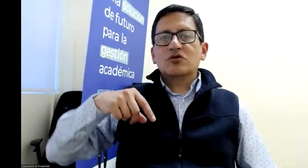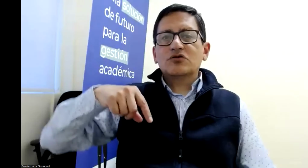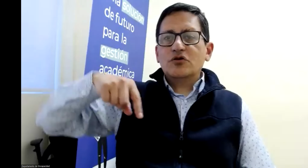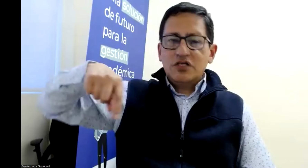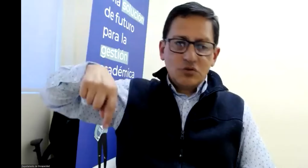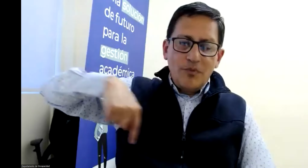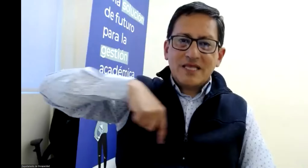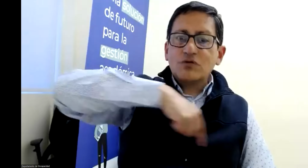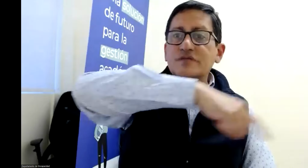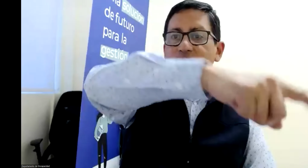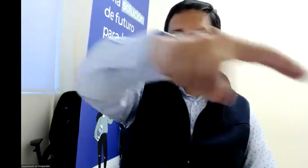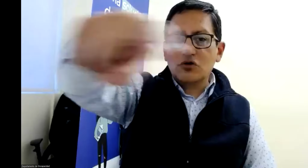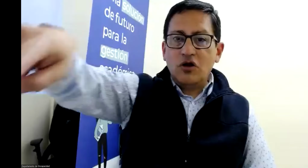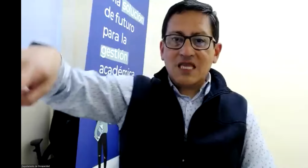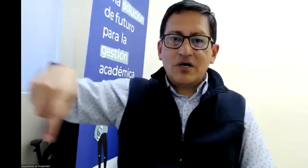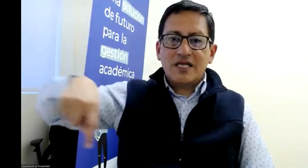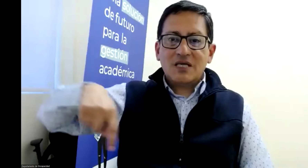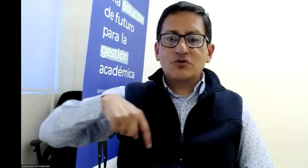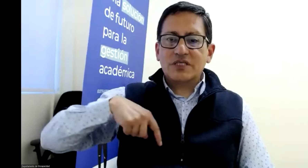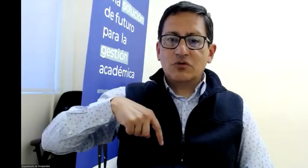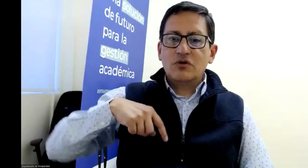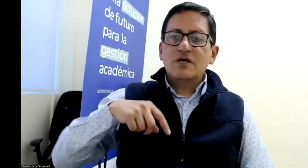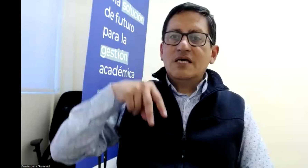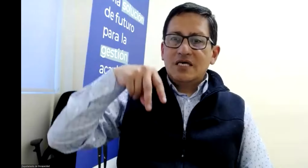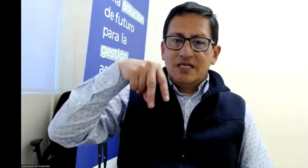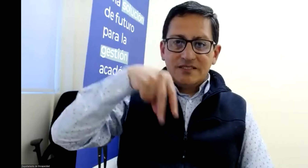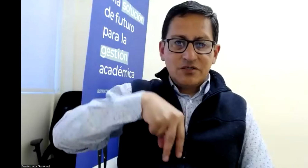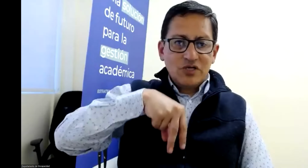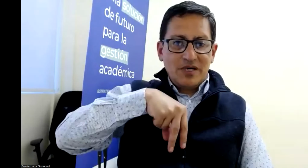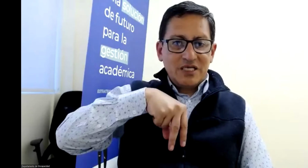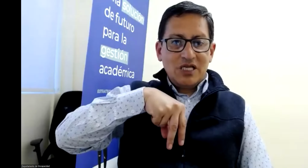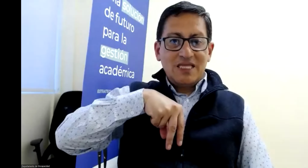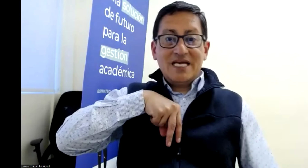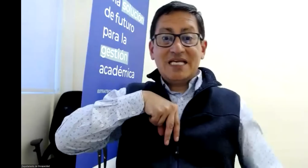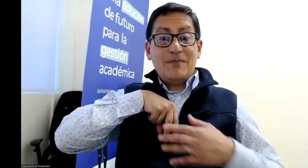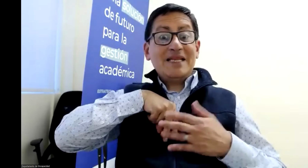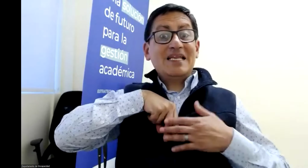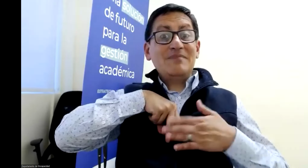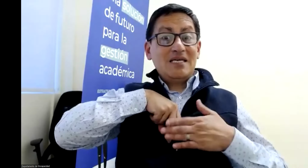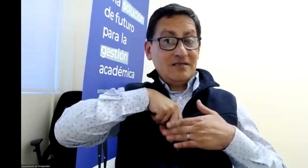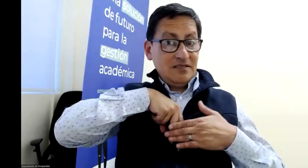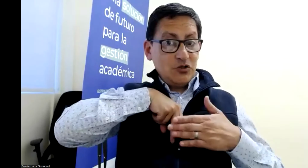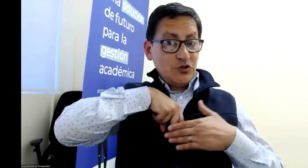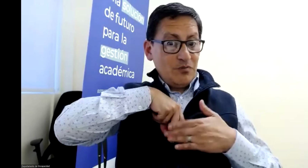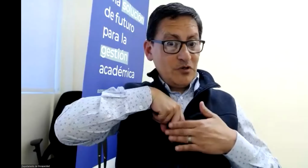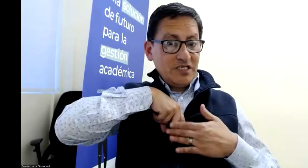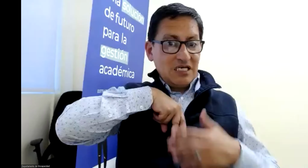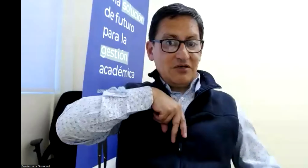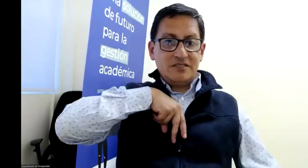nosotros aquí somos parte de un círculo todos los que estamos aquí estamos en un círculo y en este círculo que parte con la letra N que parte de mí yo soy el primero que sale aquí